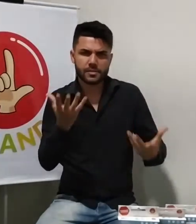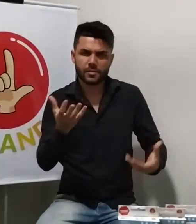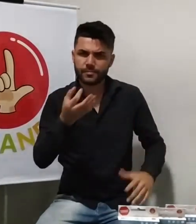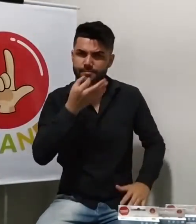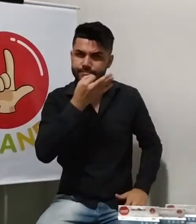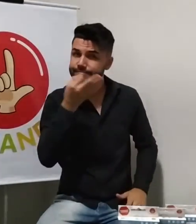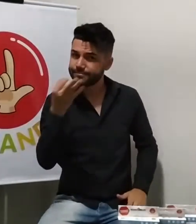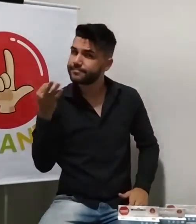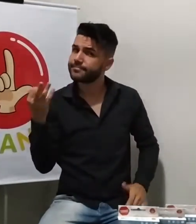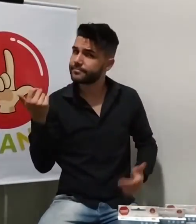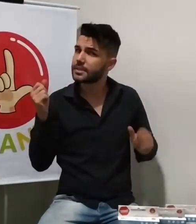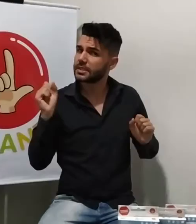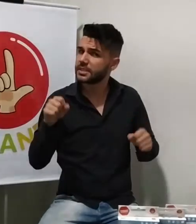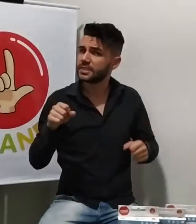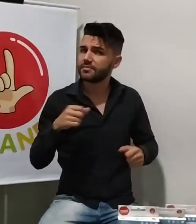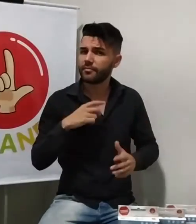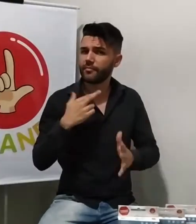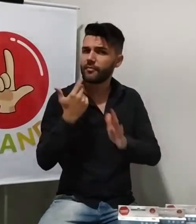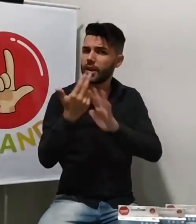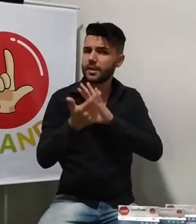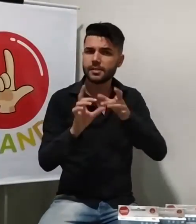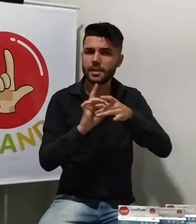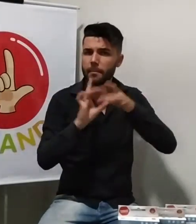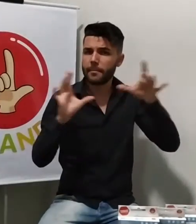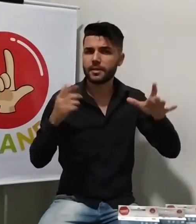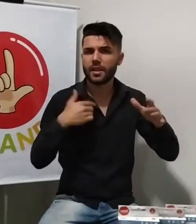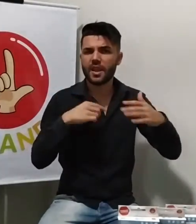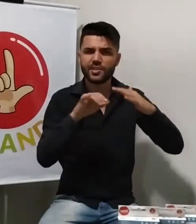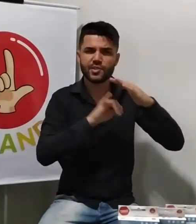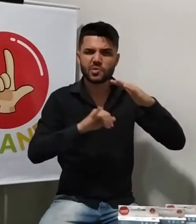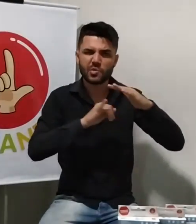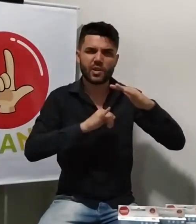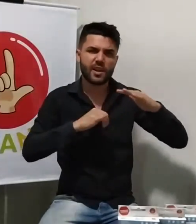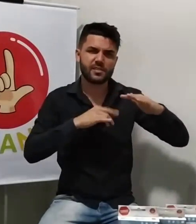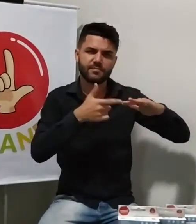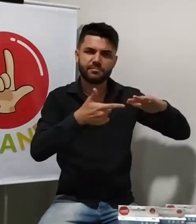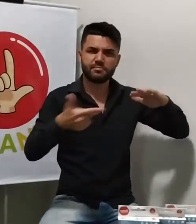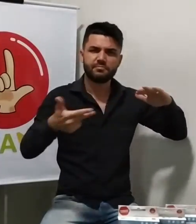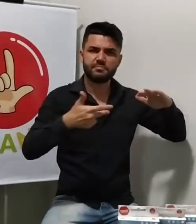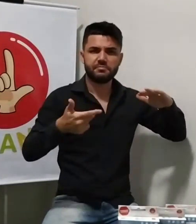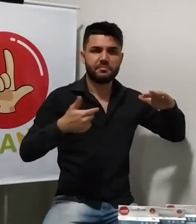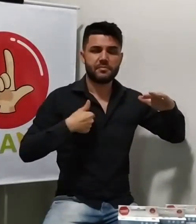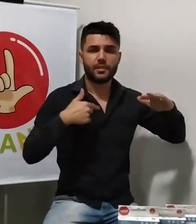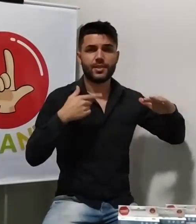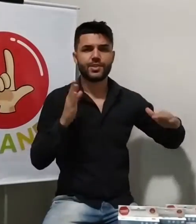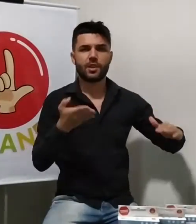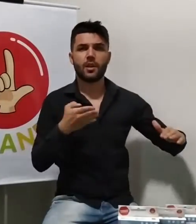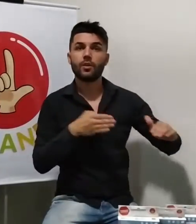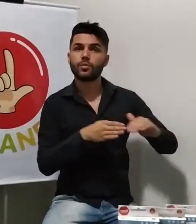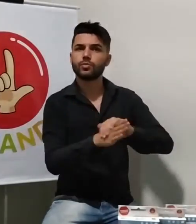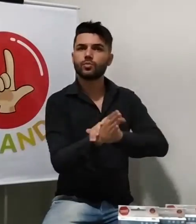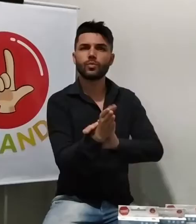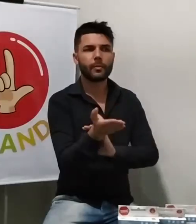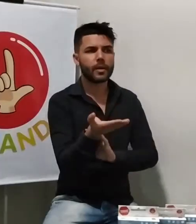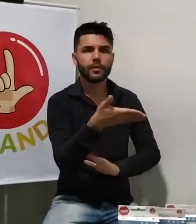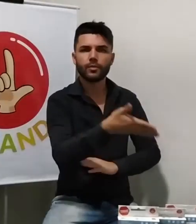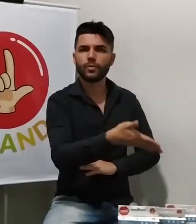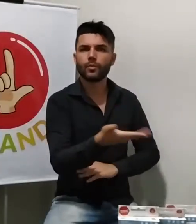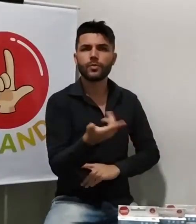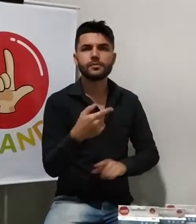de todas essas liberdades individuais e institucionais com as quais a gente já está acostumado a lidar e a gente já está acostumado a ouvir e até